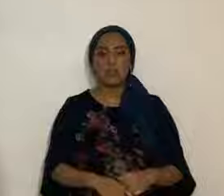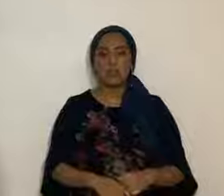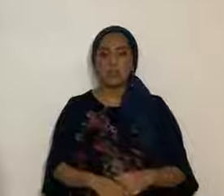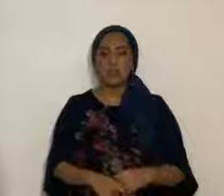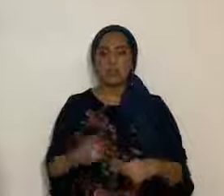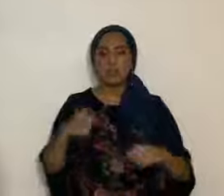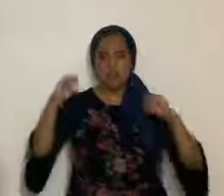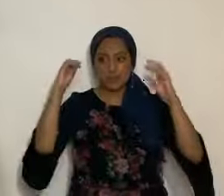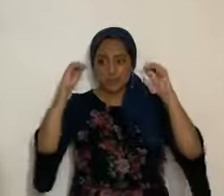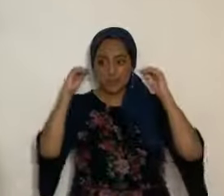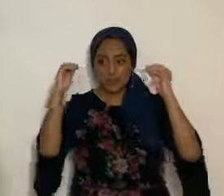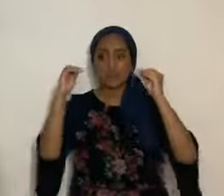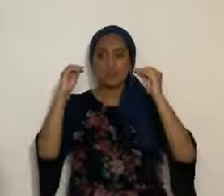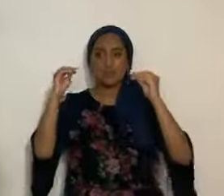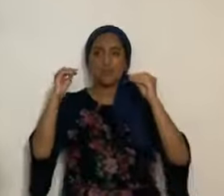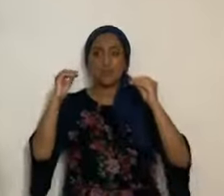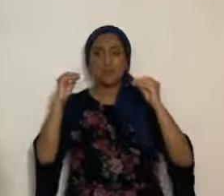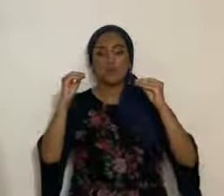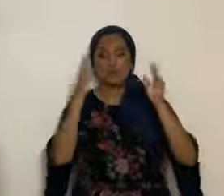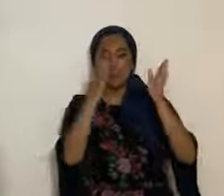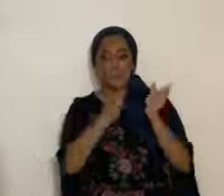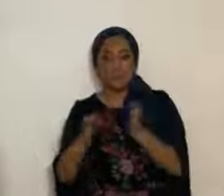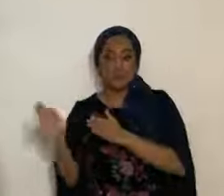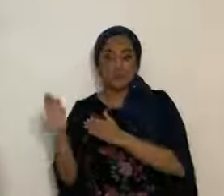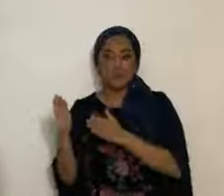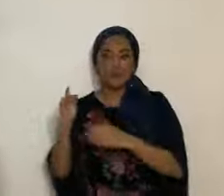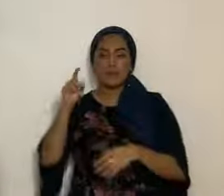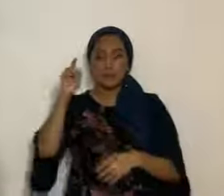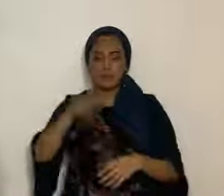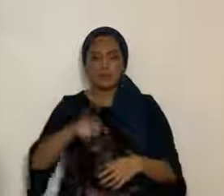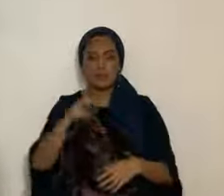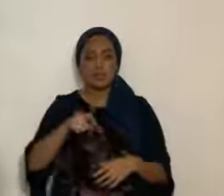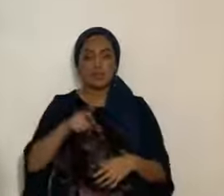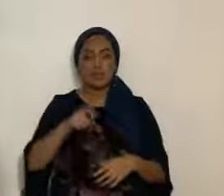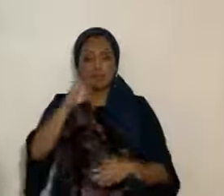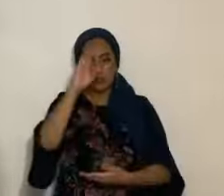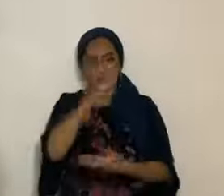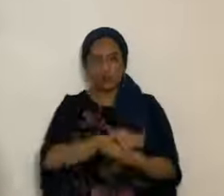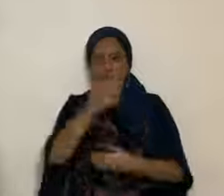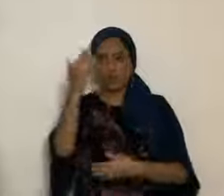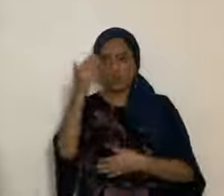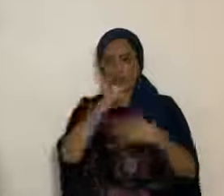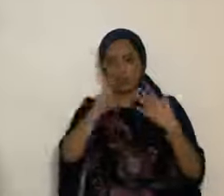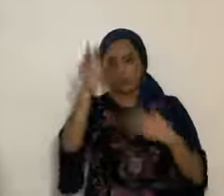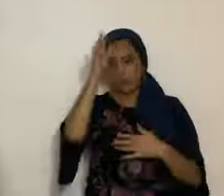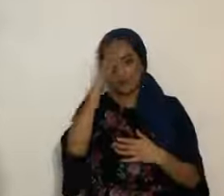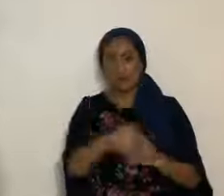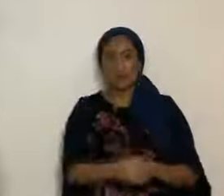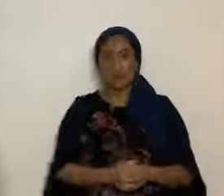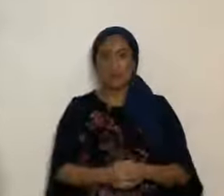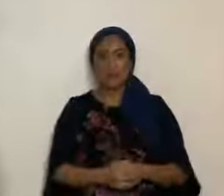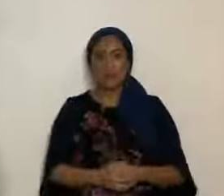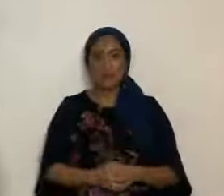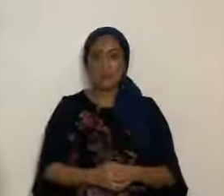enseñemos la disciplina y el orden que requiere ser hijos del Eterno. Y no